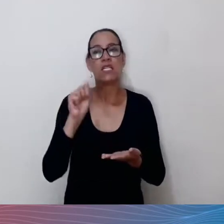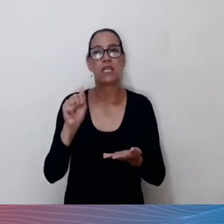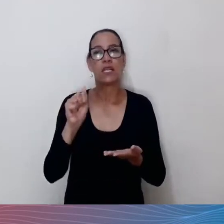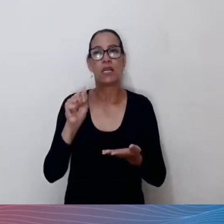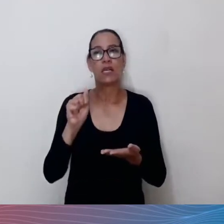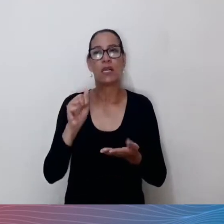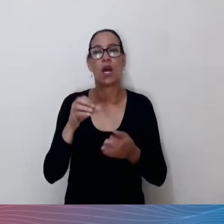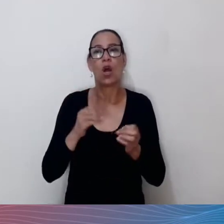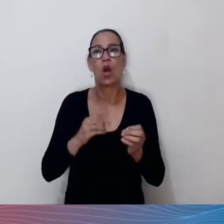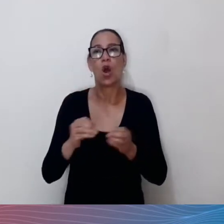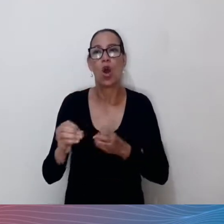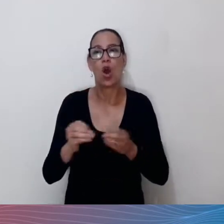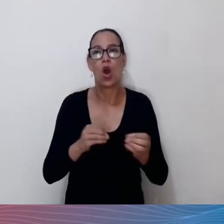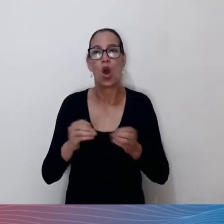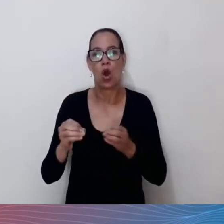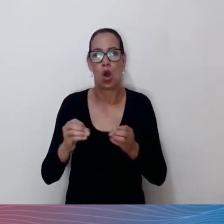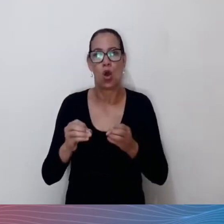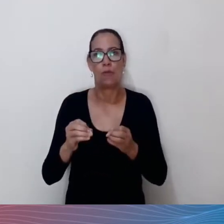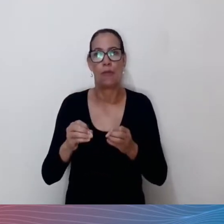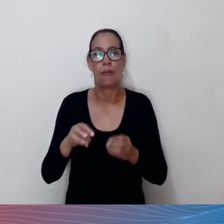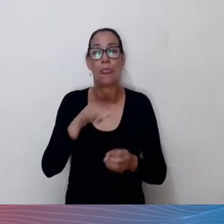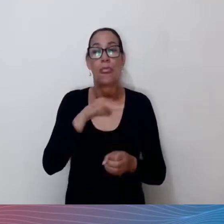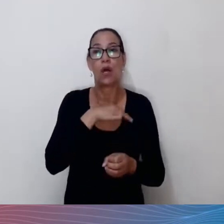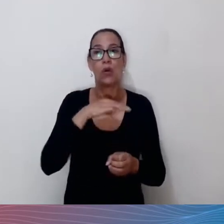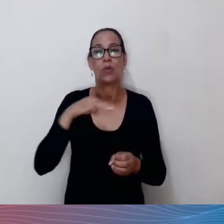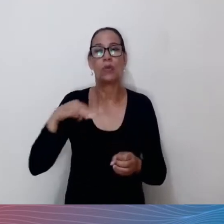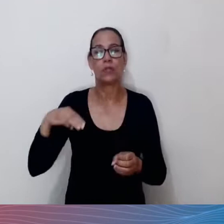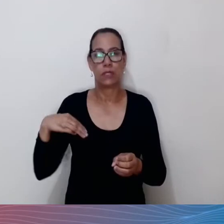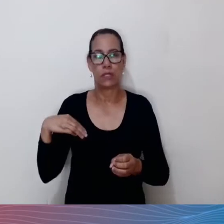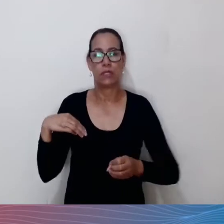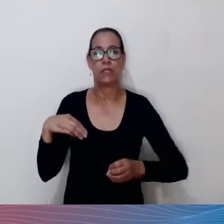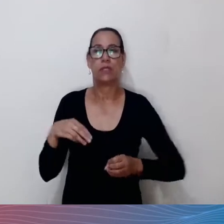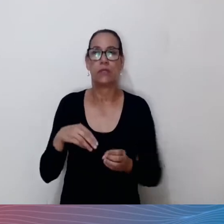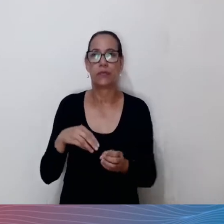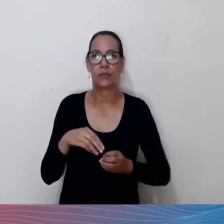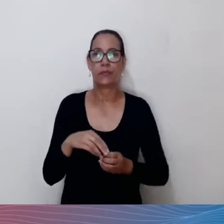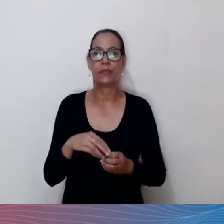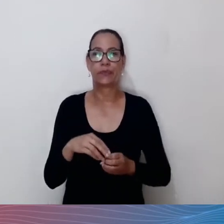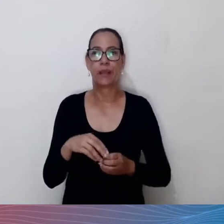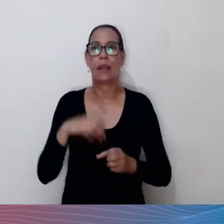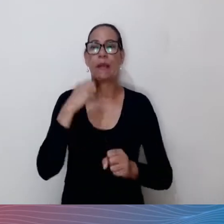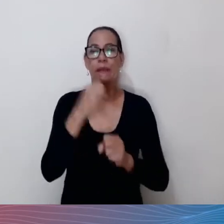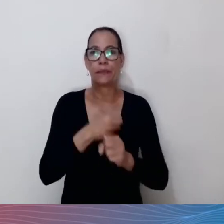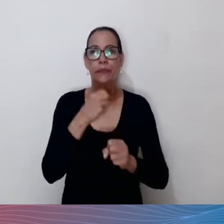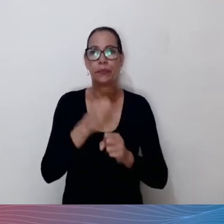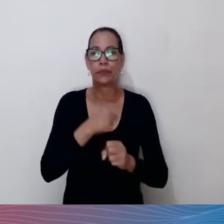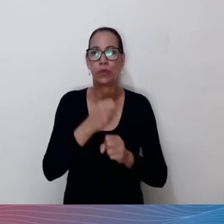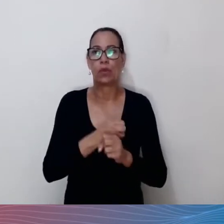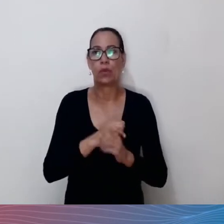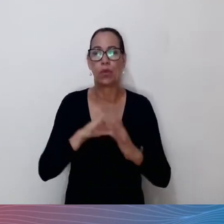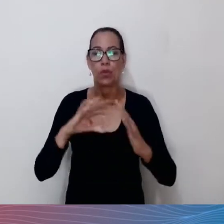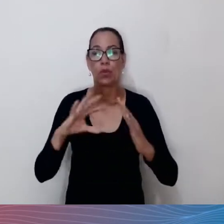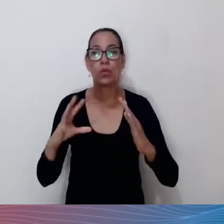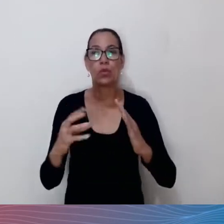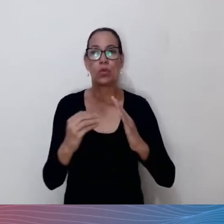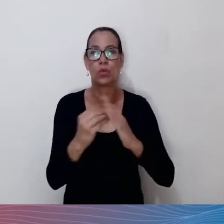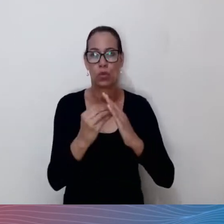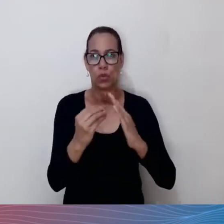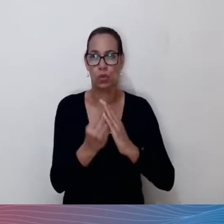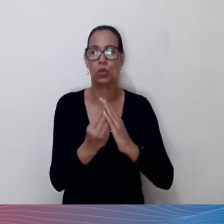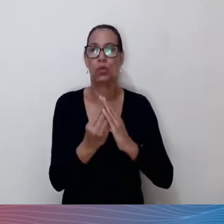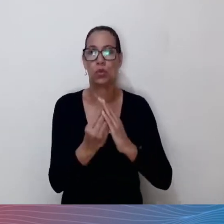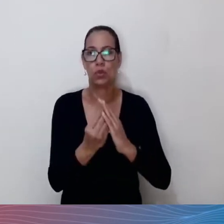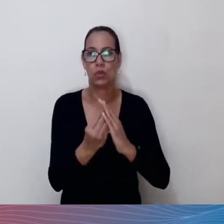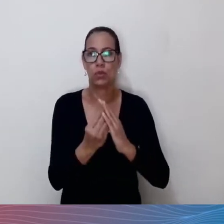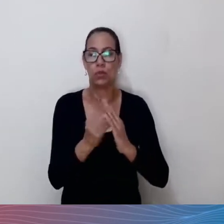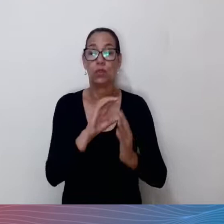ministério, tá? Para a obra do ministério, para a edificação do corpo de Cristo. Irmãos,